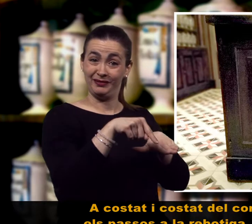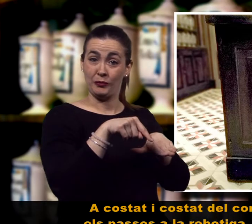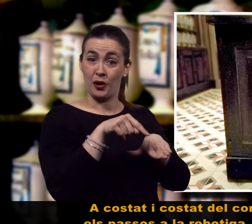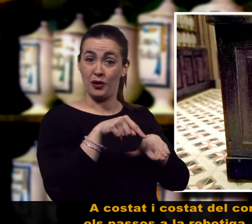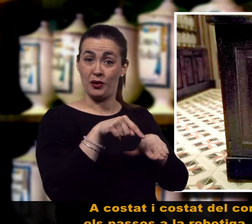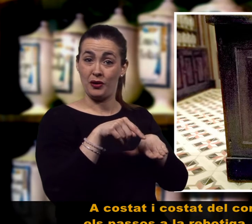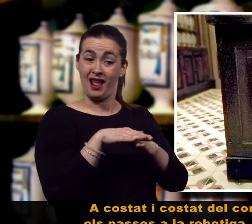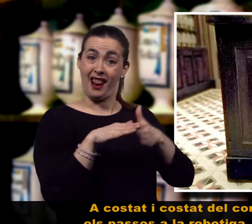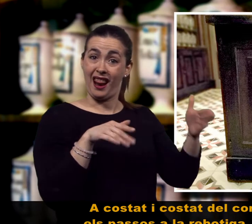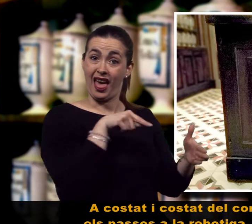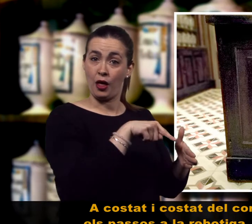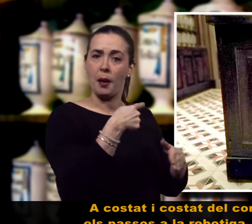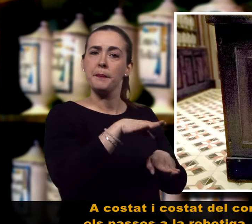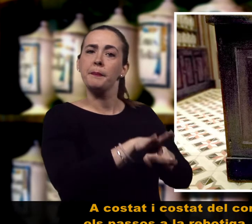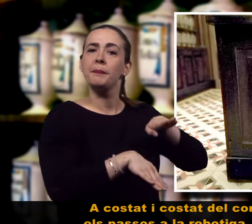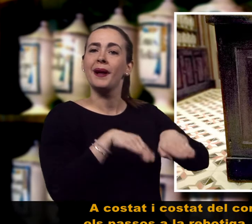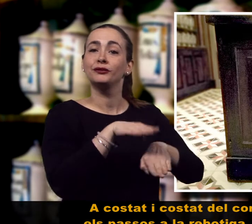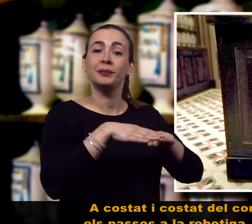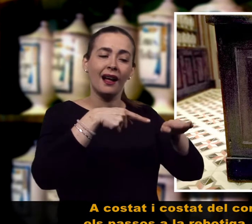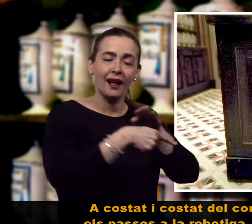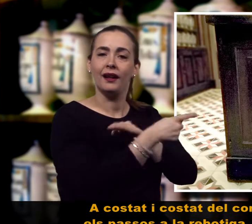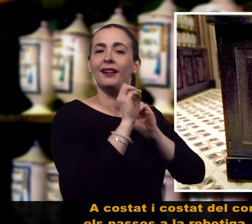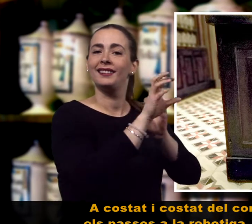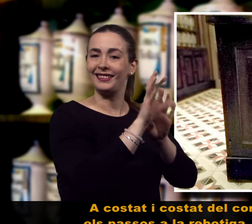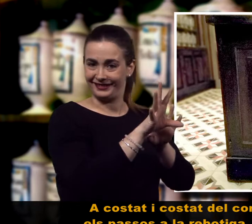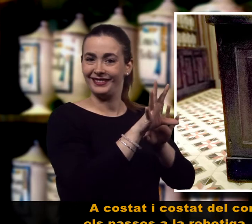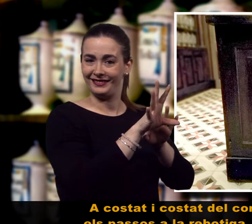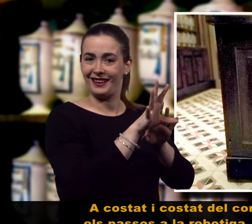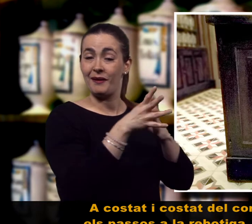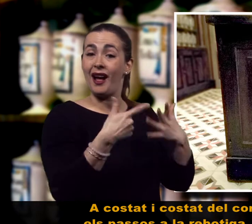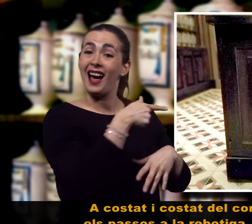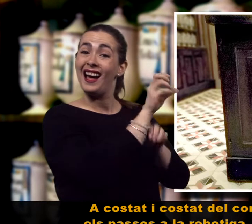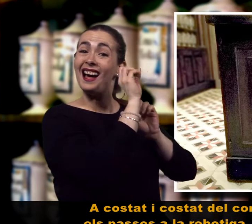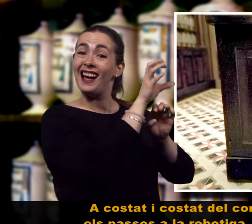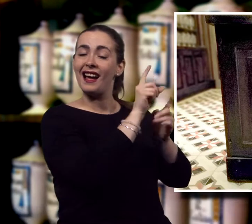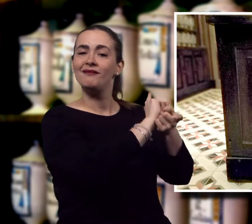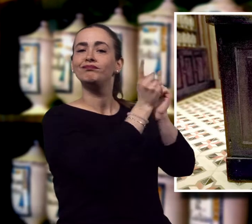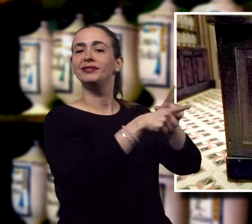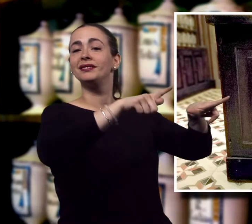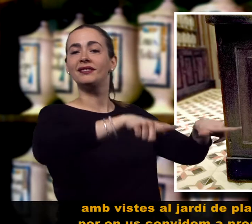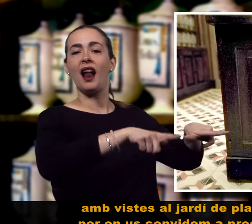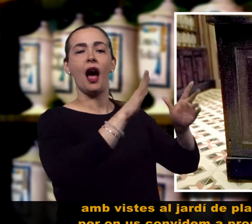A costat i costat del cordialer hi havia els passos a la rebotiga, ara a la